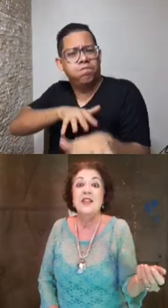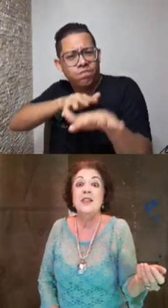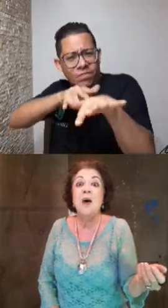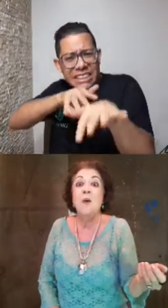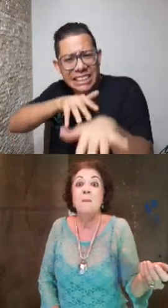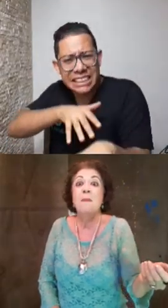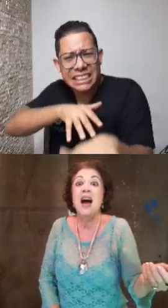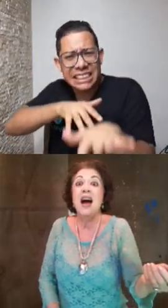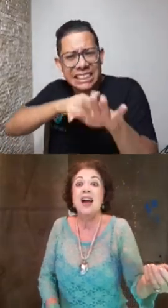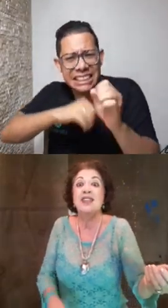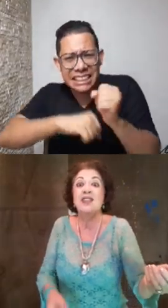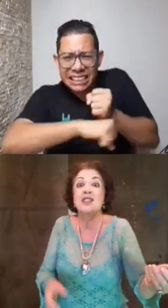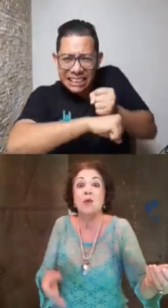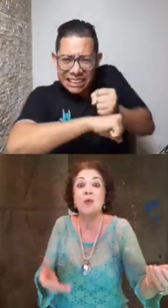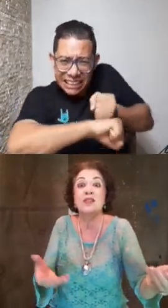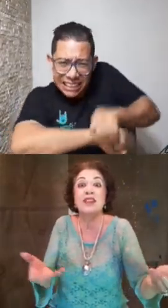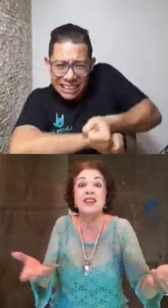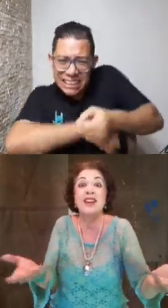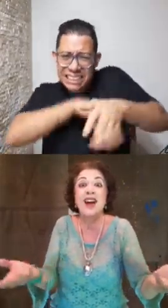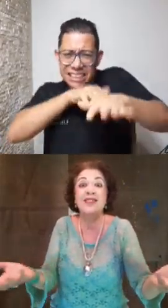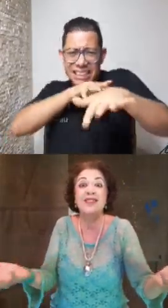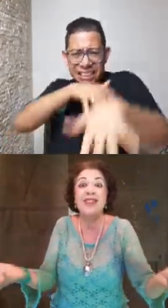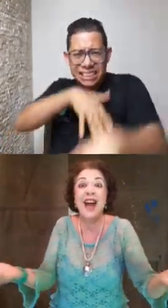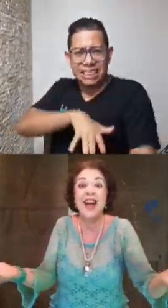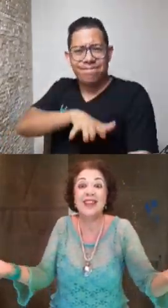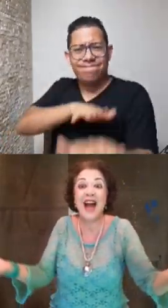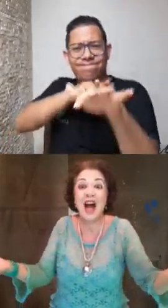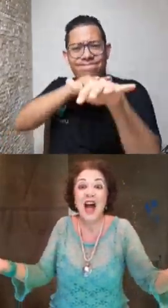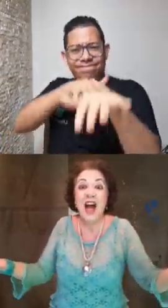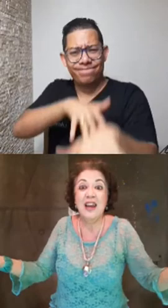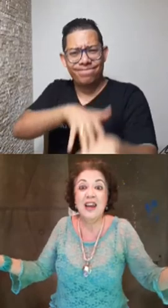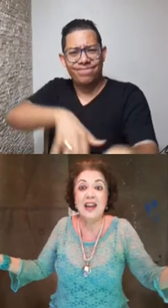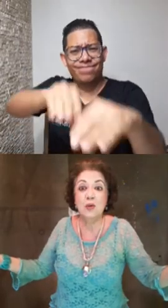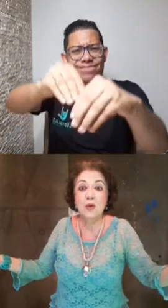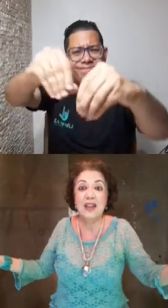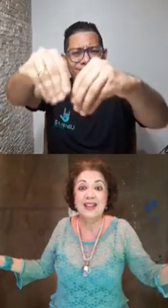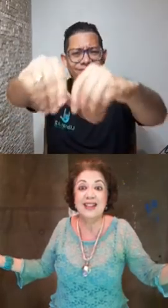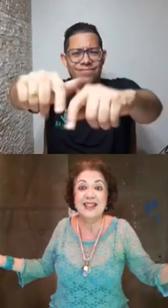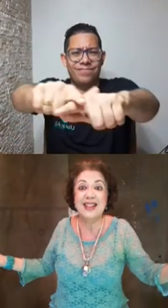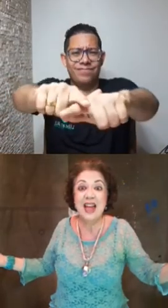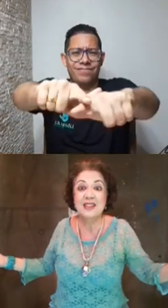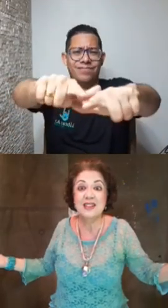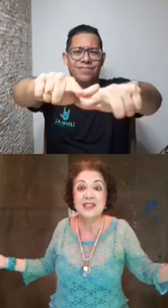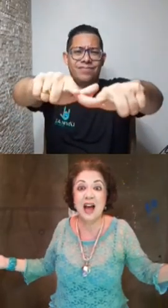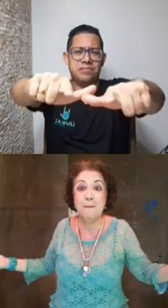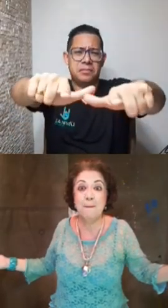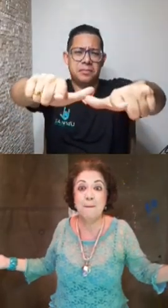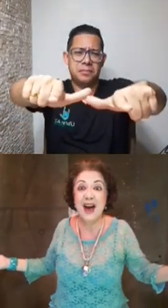Você não mais conseguirá nada além do que